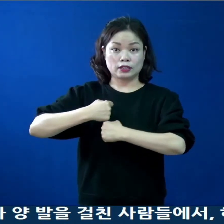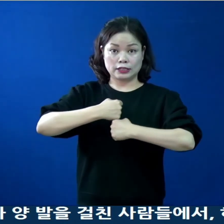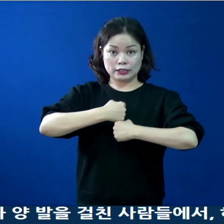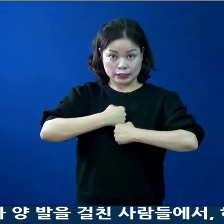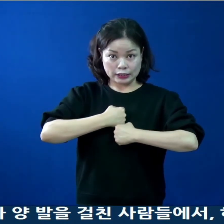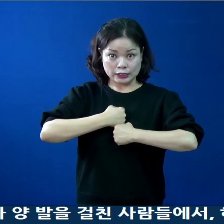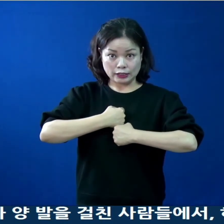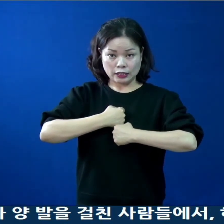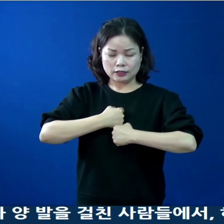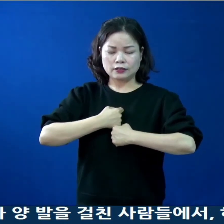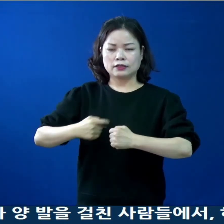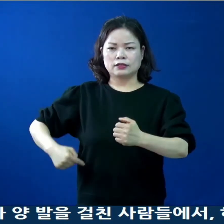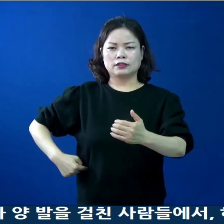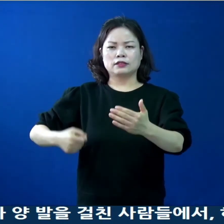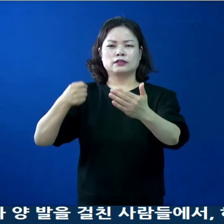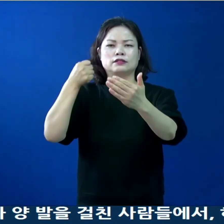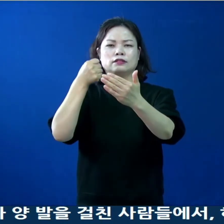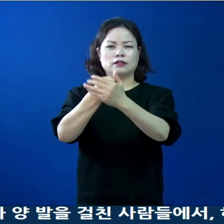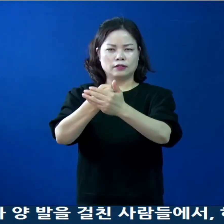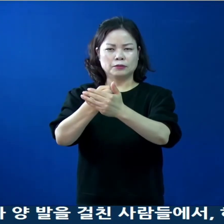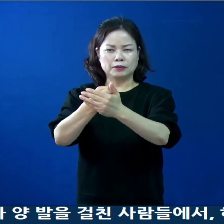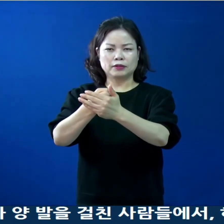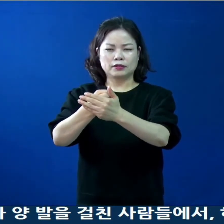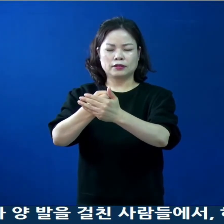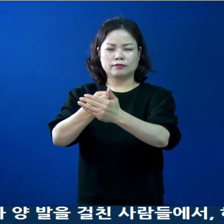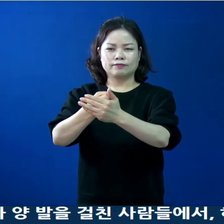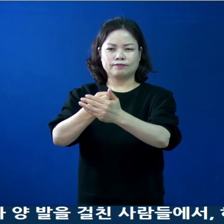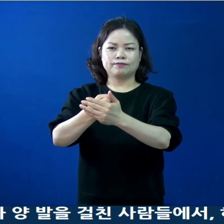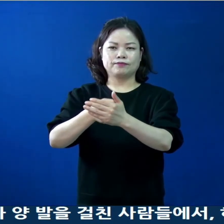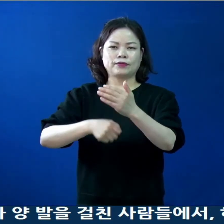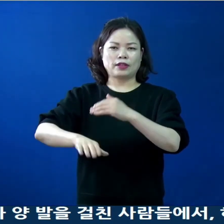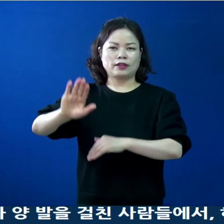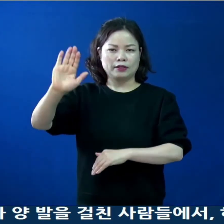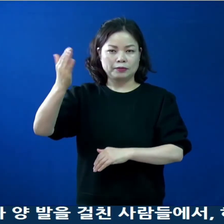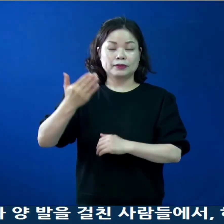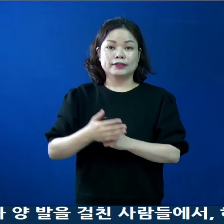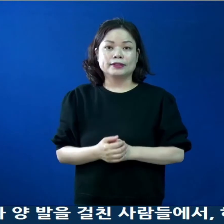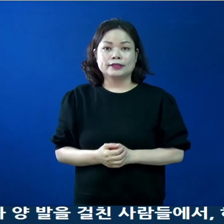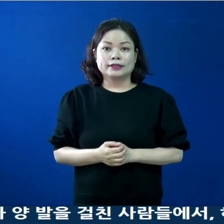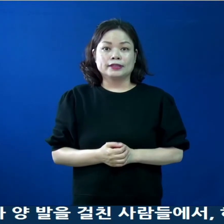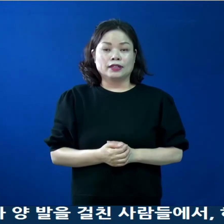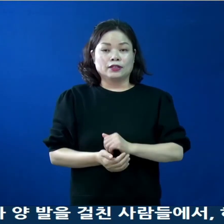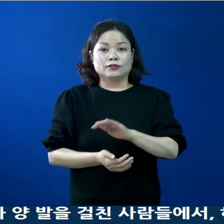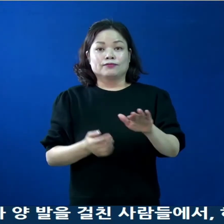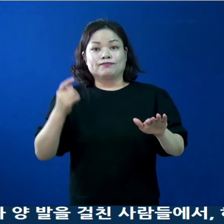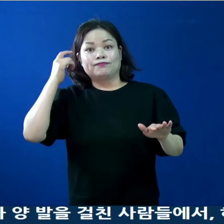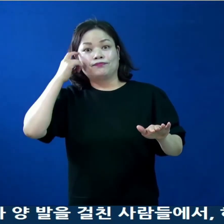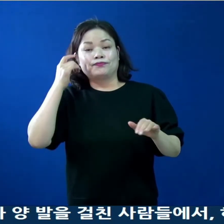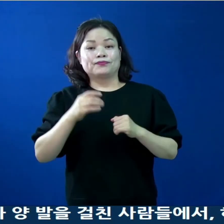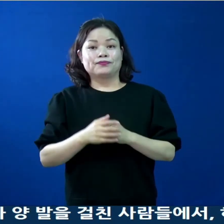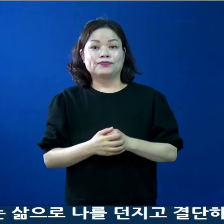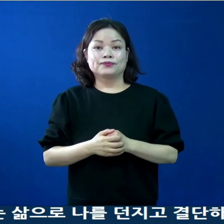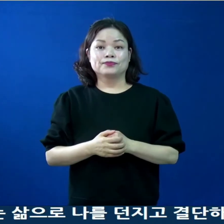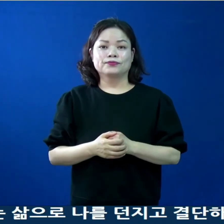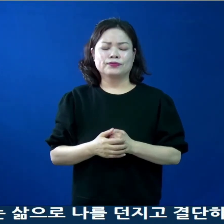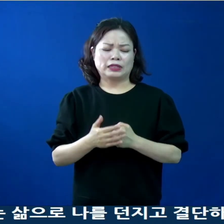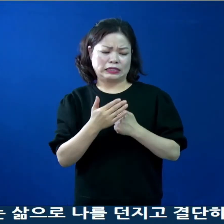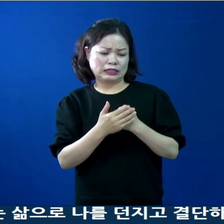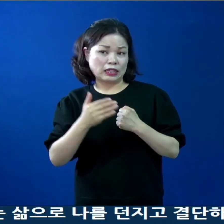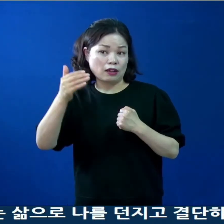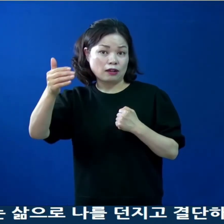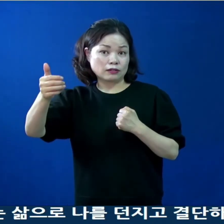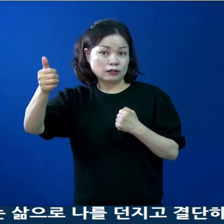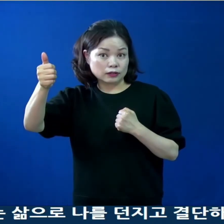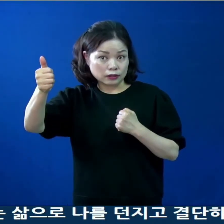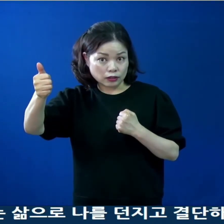하는 결심을 하는 데까지 나아가야 하는 것입니다. 여러분, 생각해 보시기 바랍니다. 은혜로우신